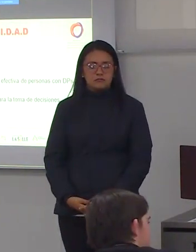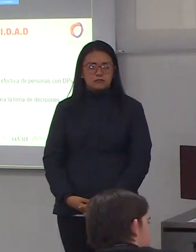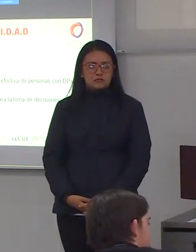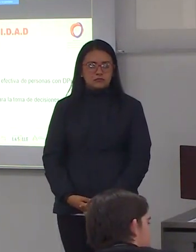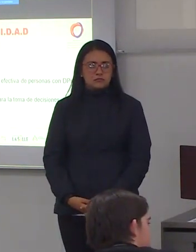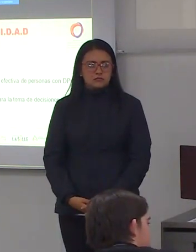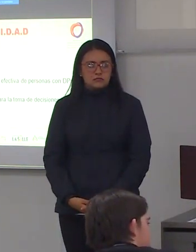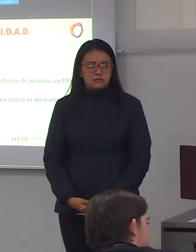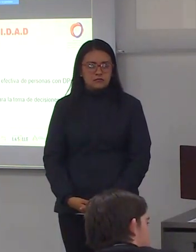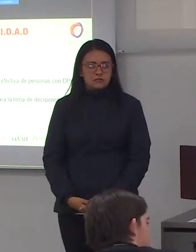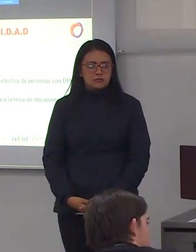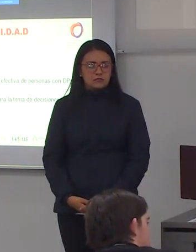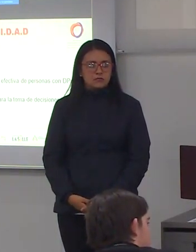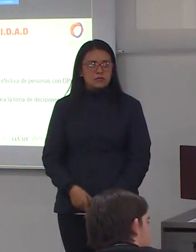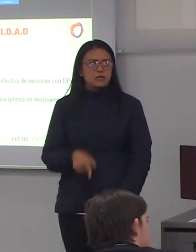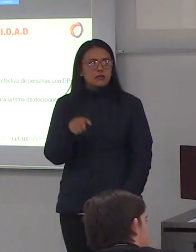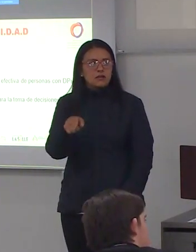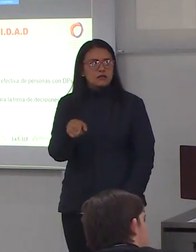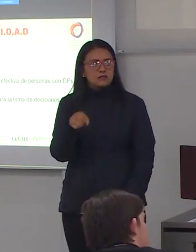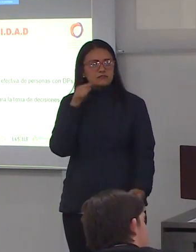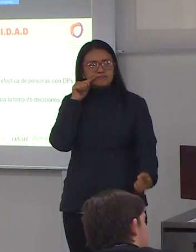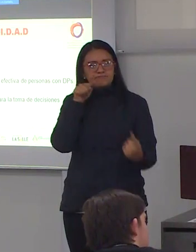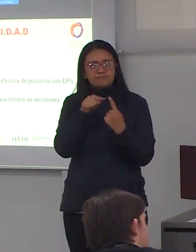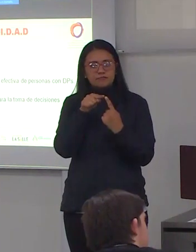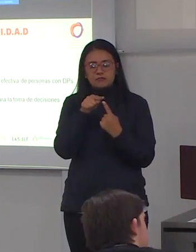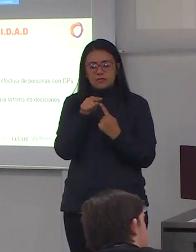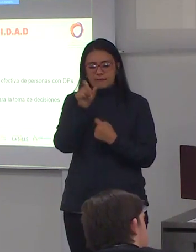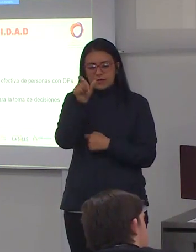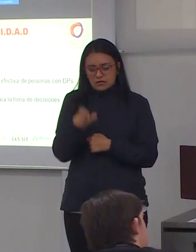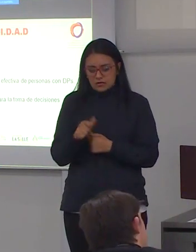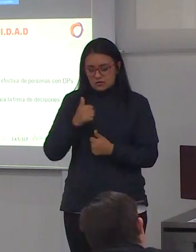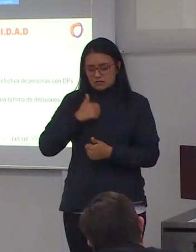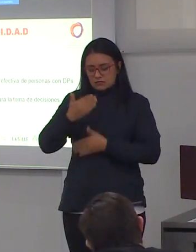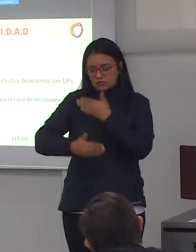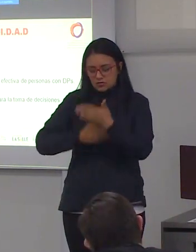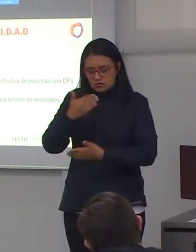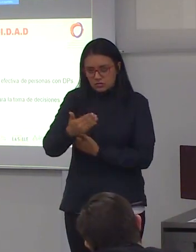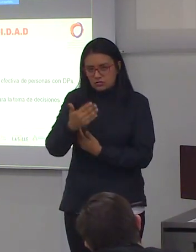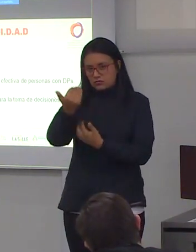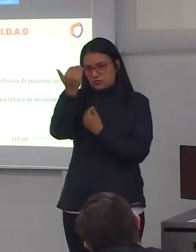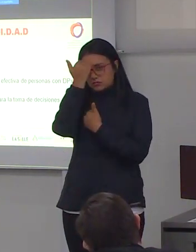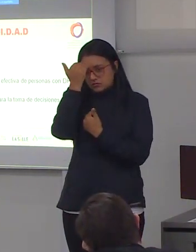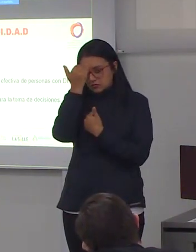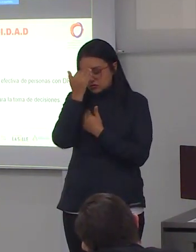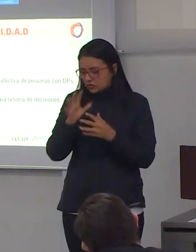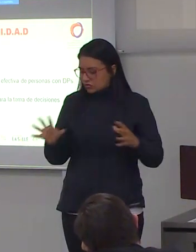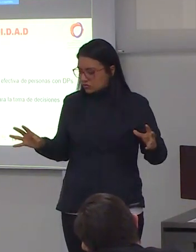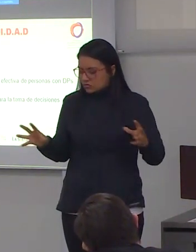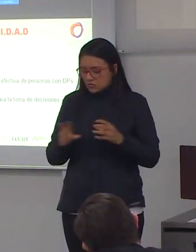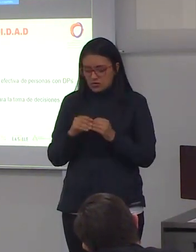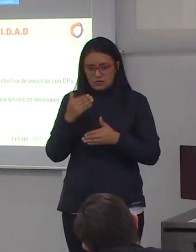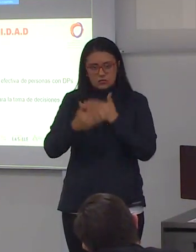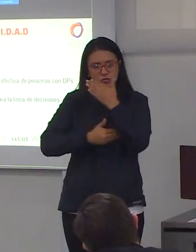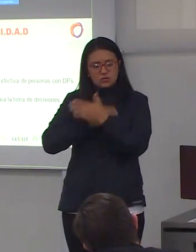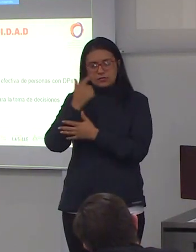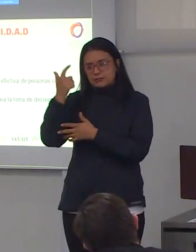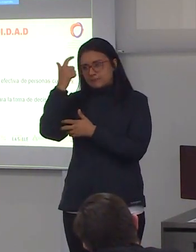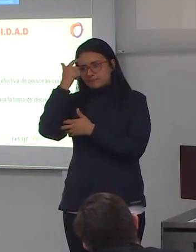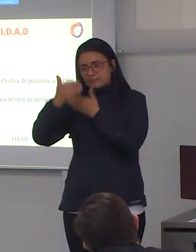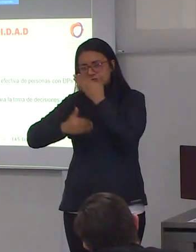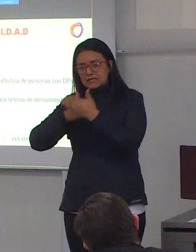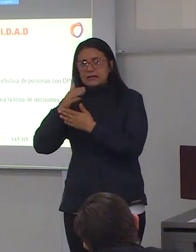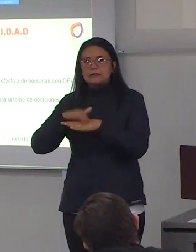que básicamente busca que la persona genere un proceso de conciencia de todo su proceso de salud mental las